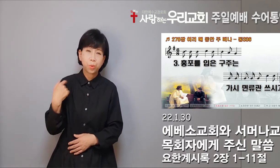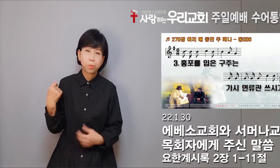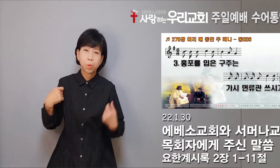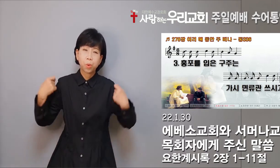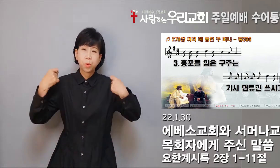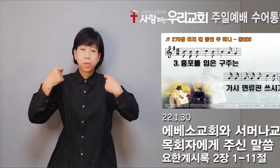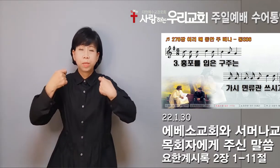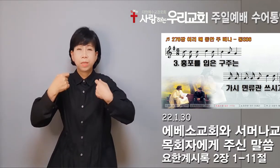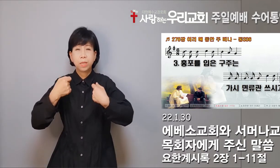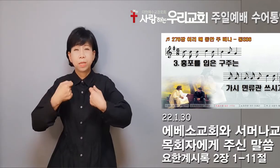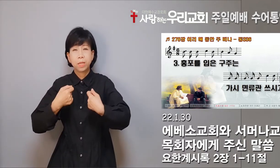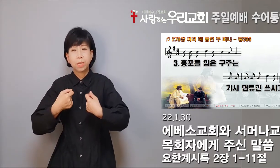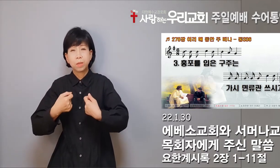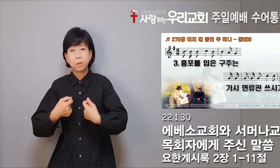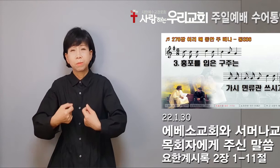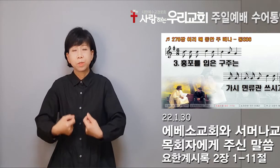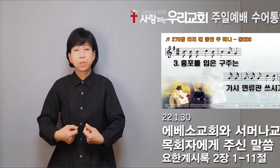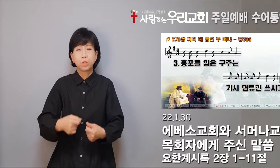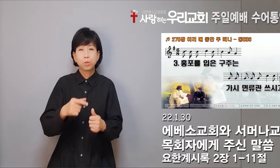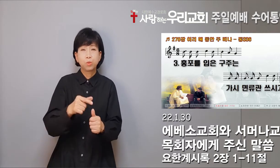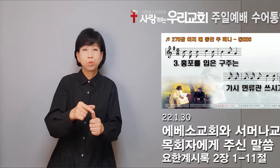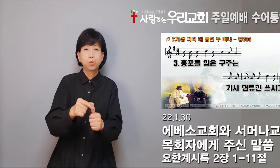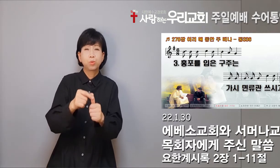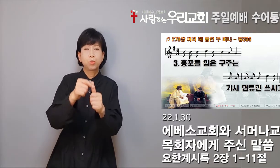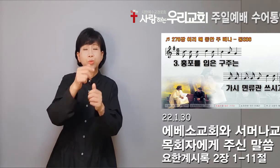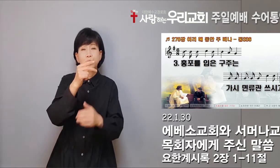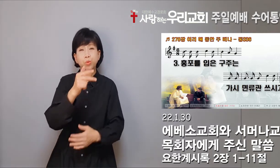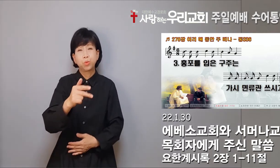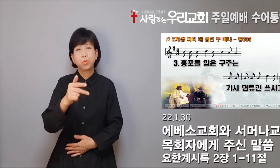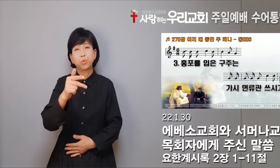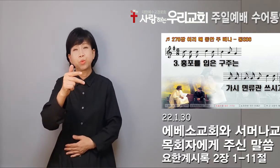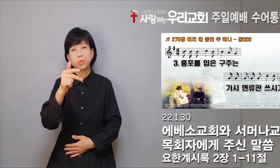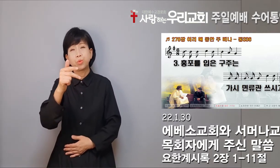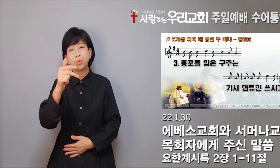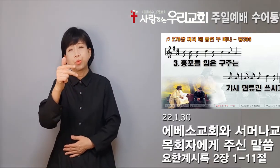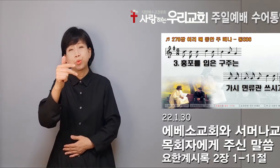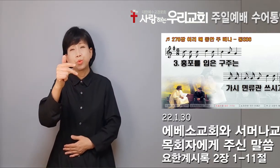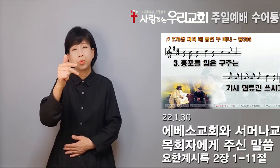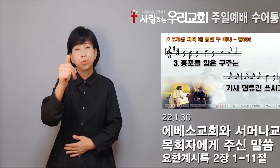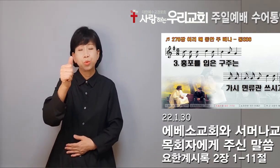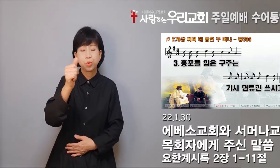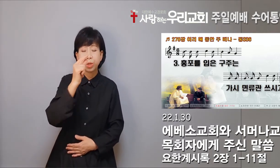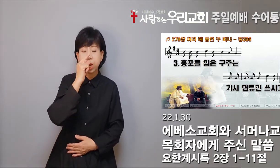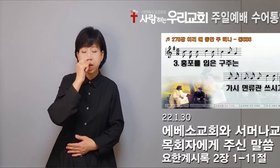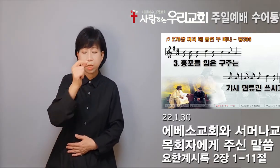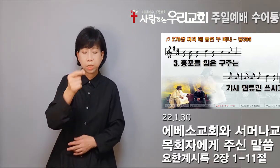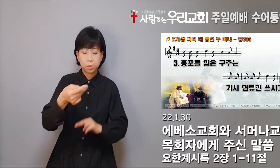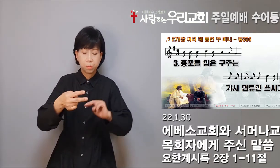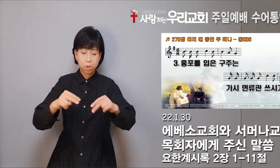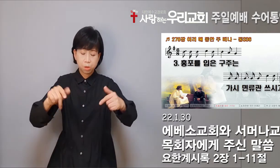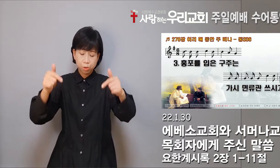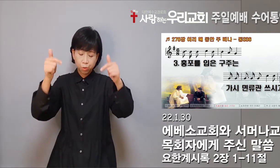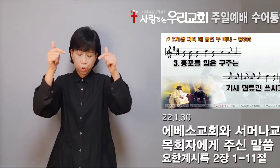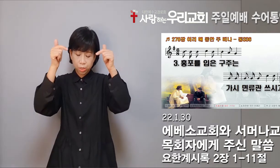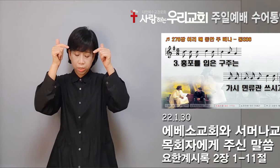흉포를 입은 구주는 다시